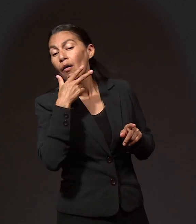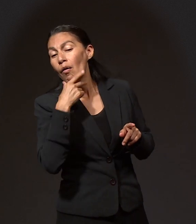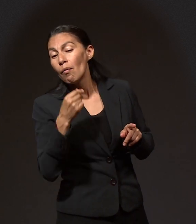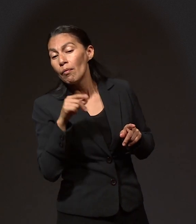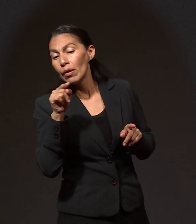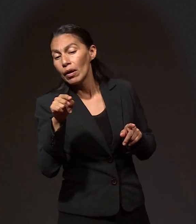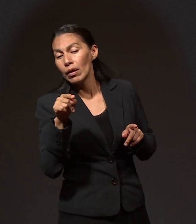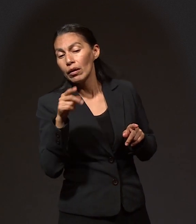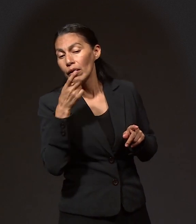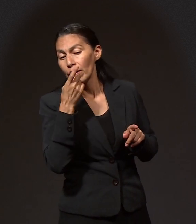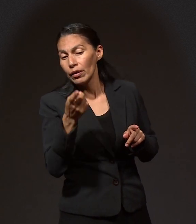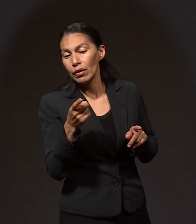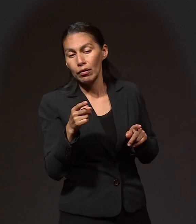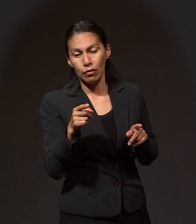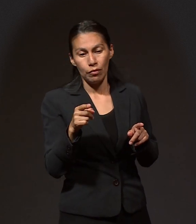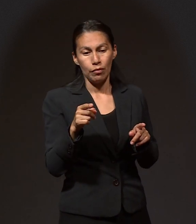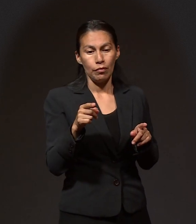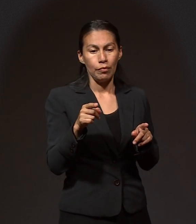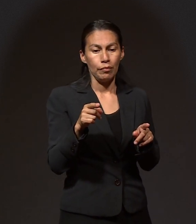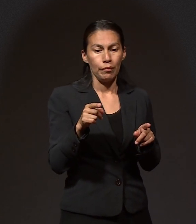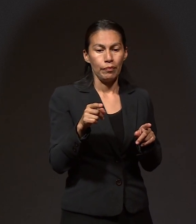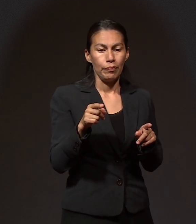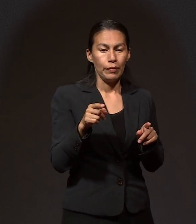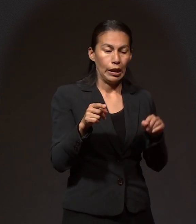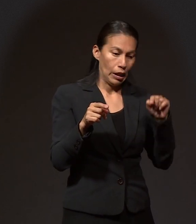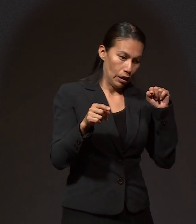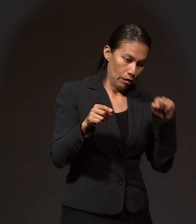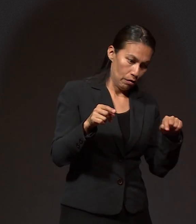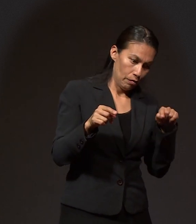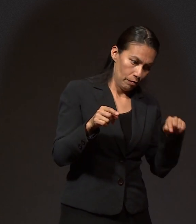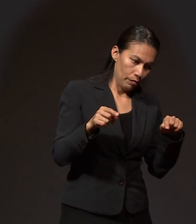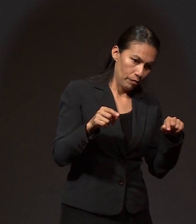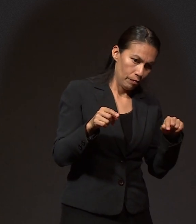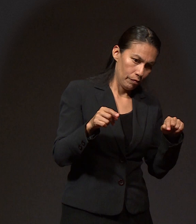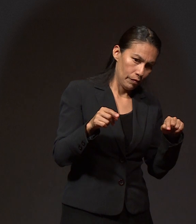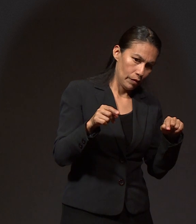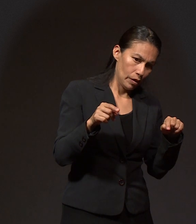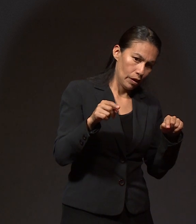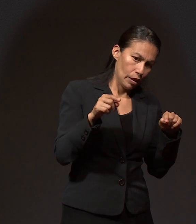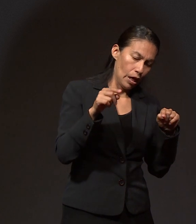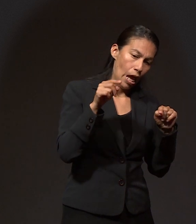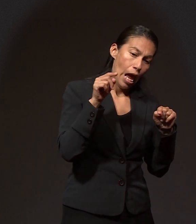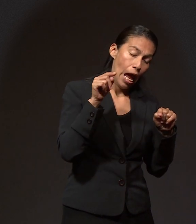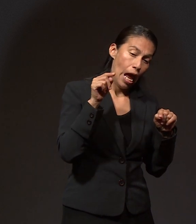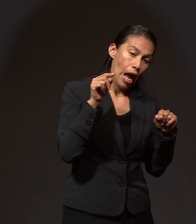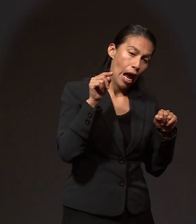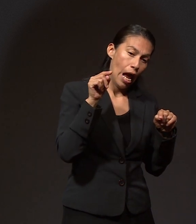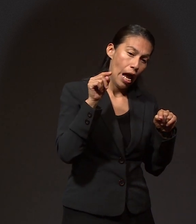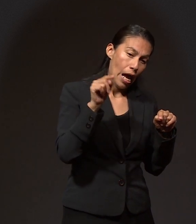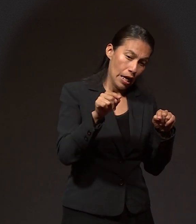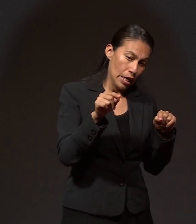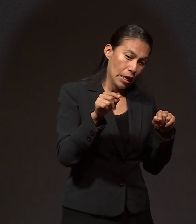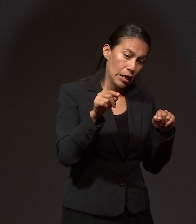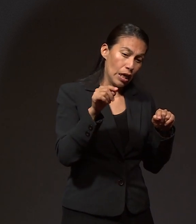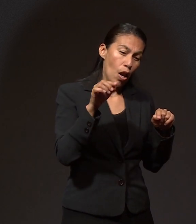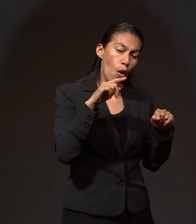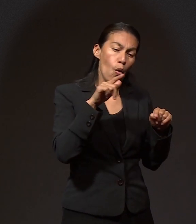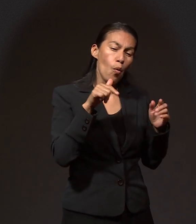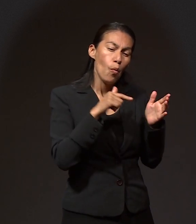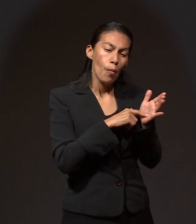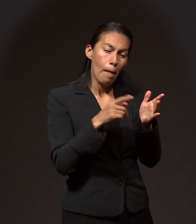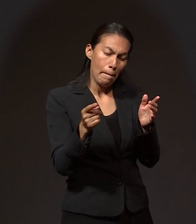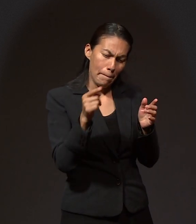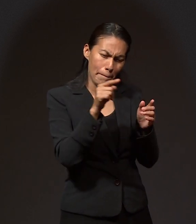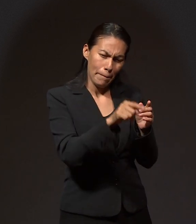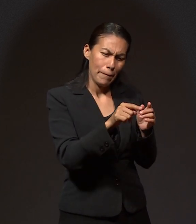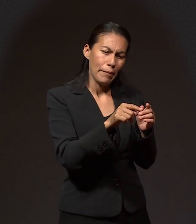a esta dirección y encontrarás a Saulo o Pablo. Y